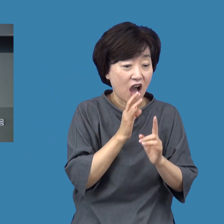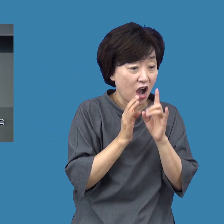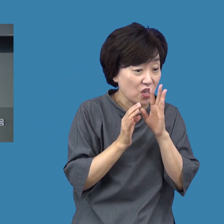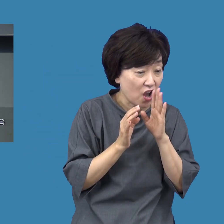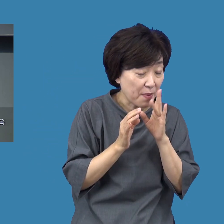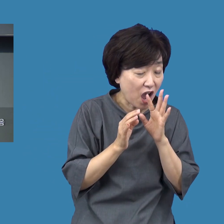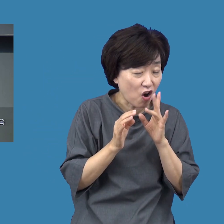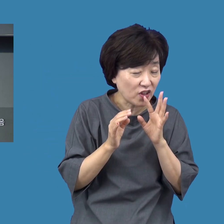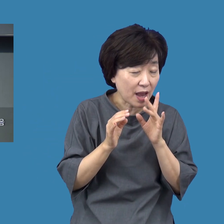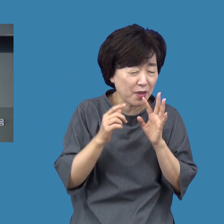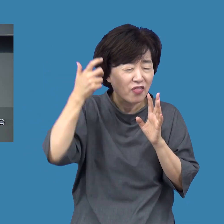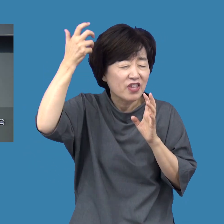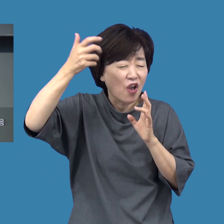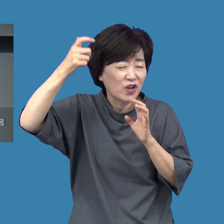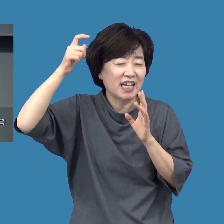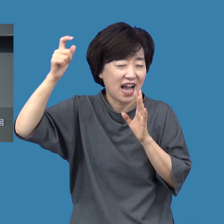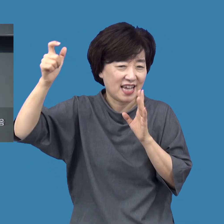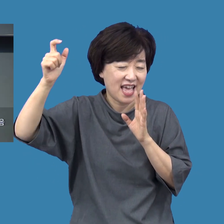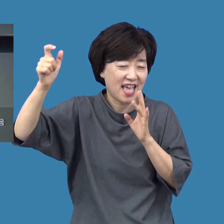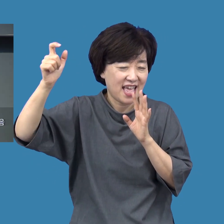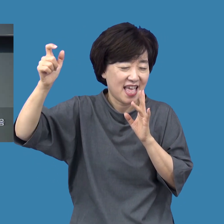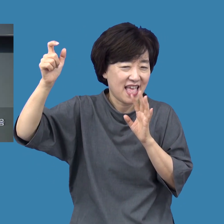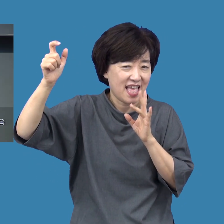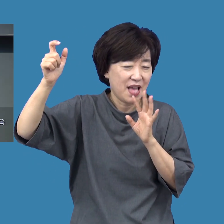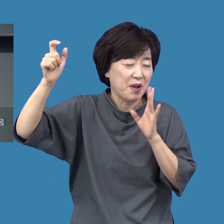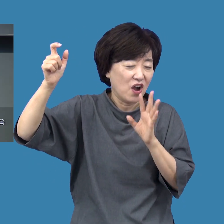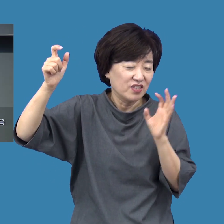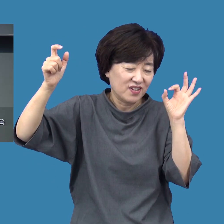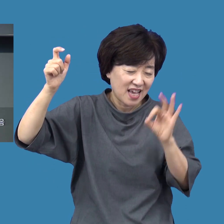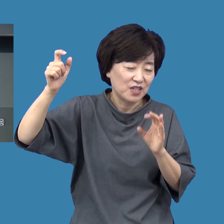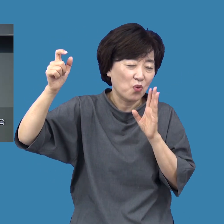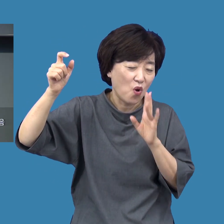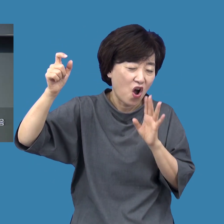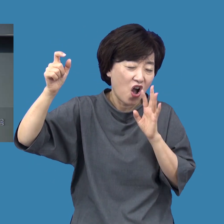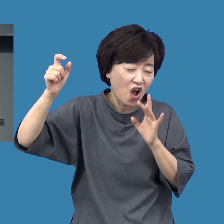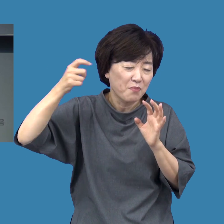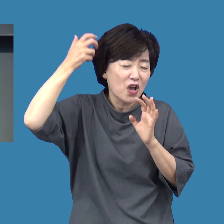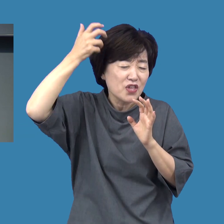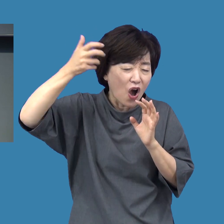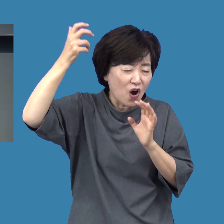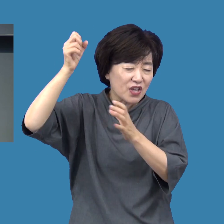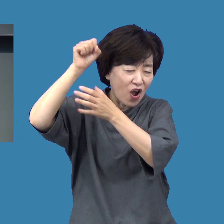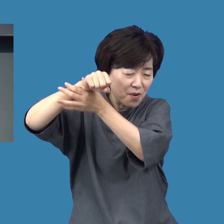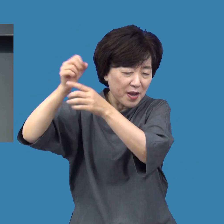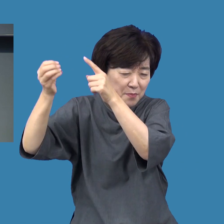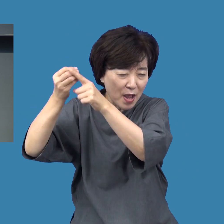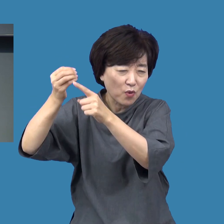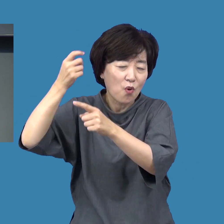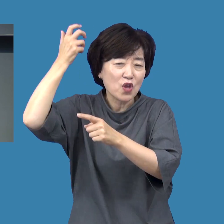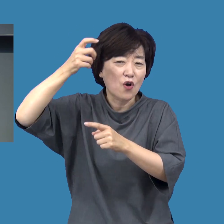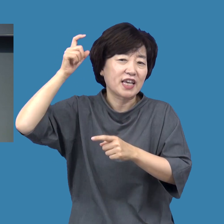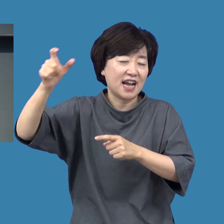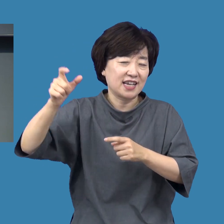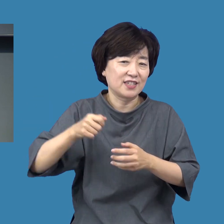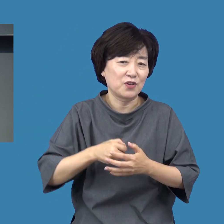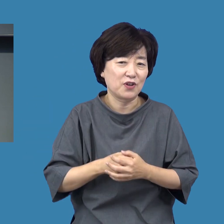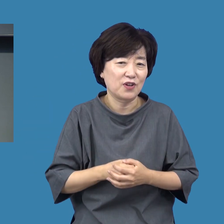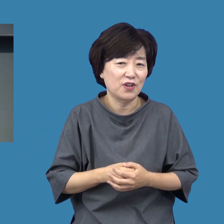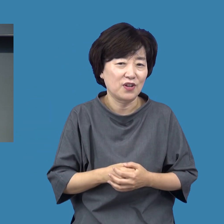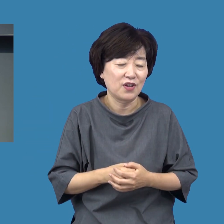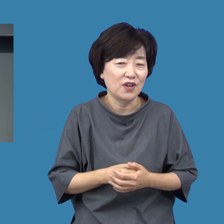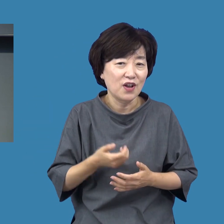거야. 예. 그래서 방언으로 계속 기도하면요 우리 영이 열매를 맺고 우리 영이 강해집니다. 그런데 그것이